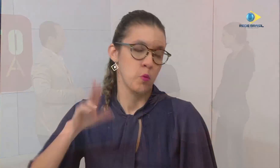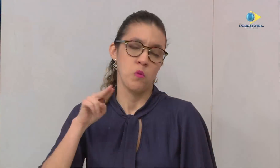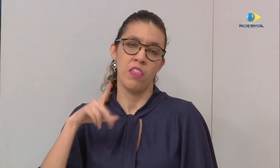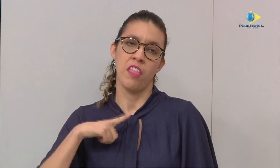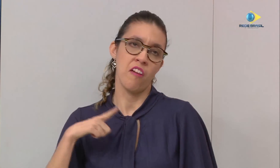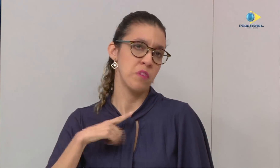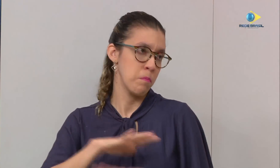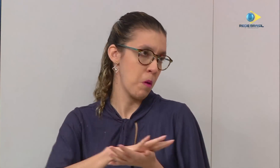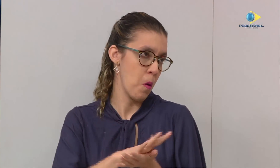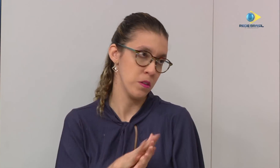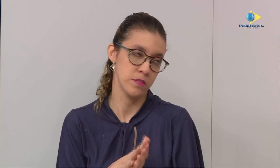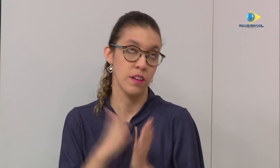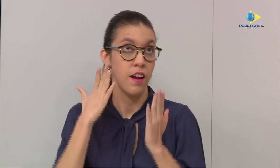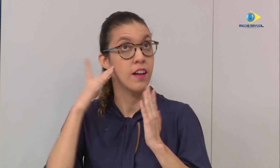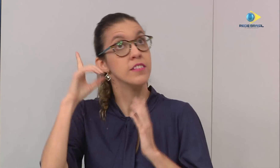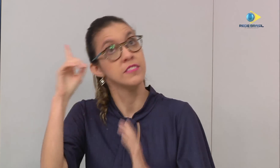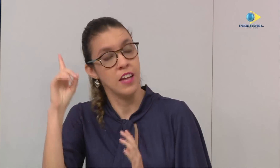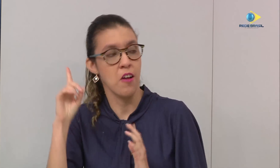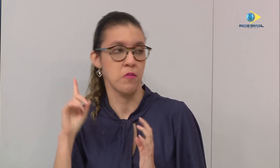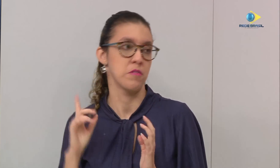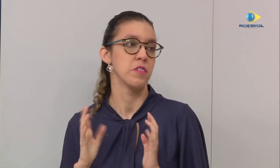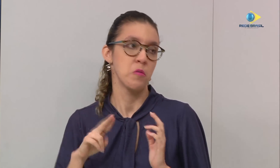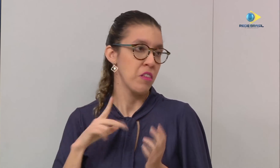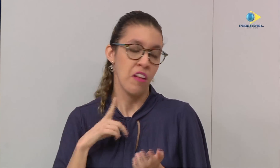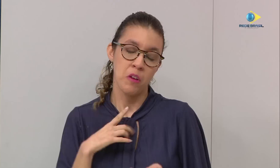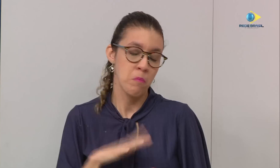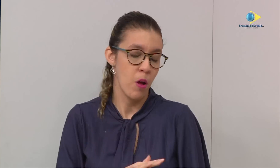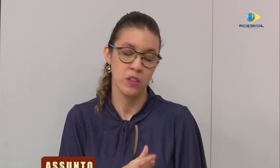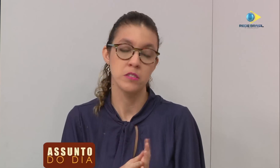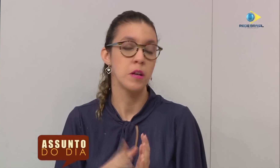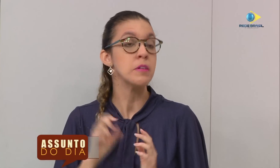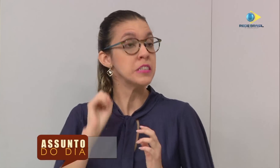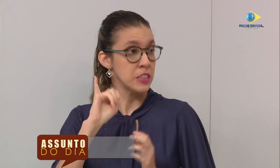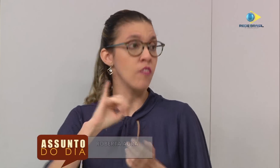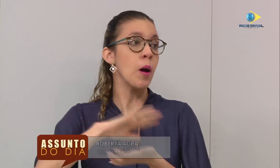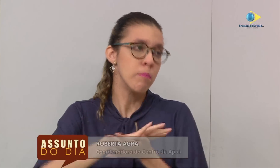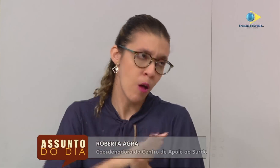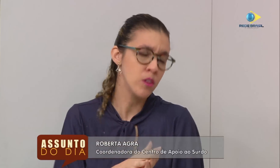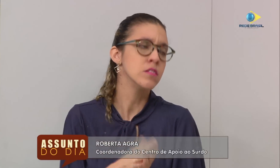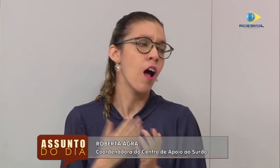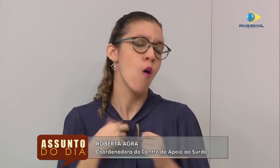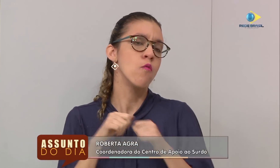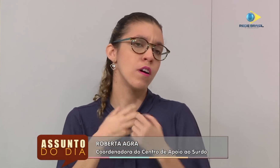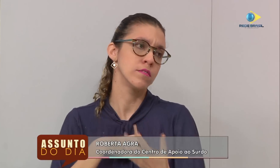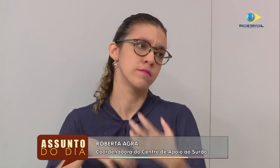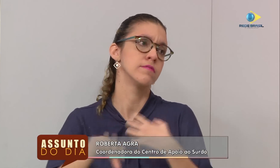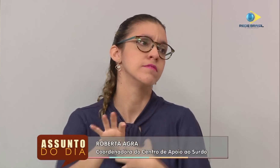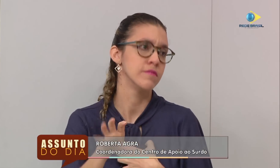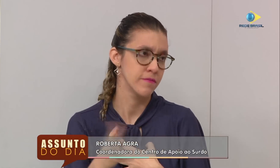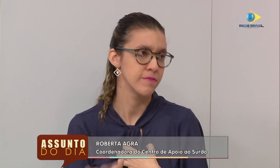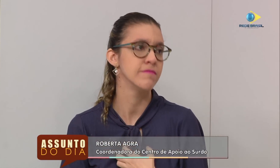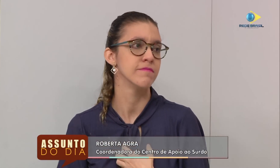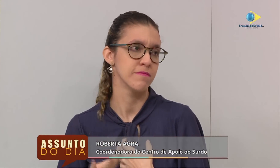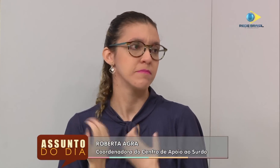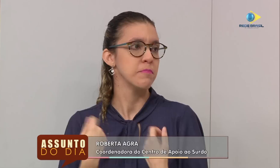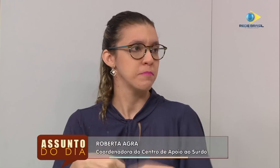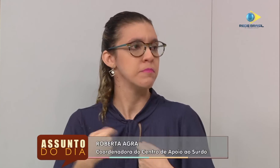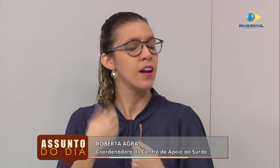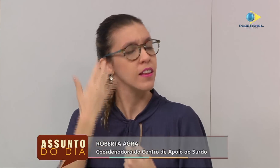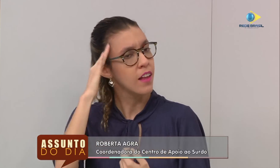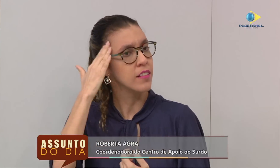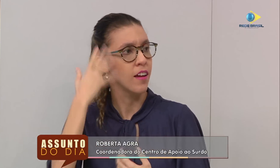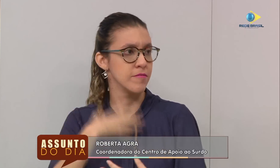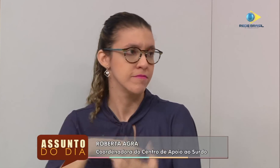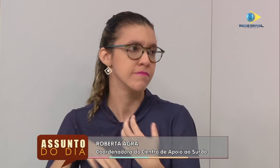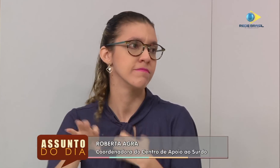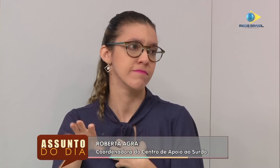Minha vida desde criança, graças a Deus, eu nunca senti discriminação ou